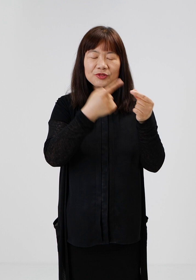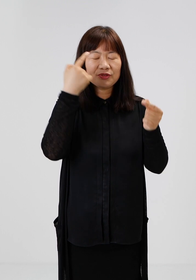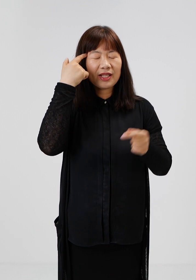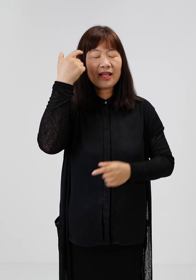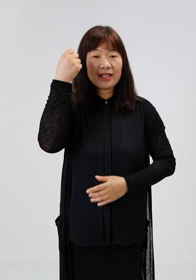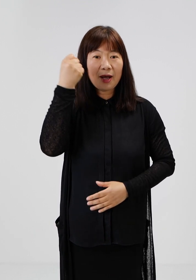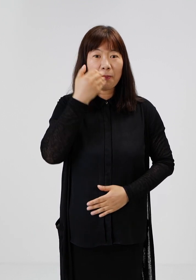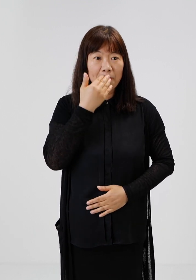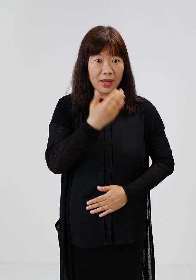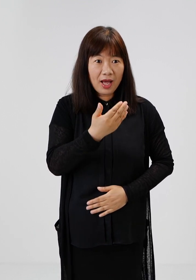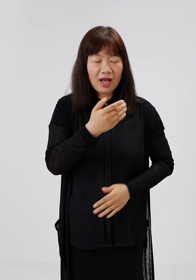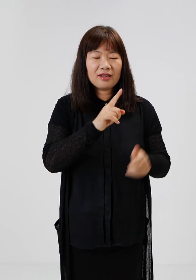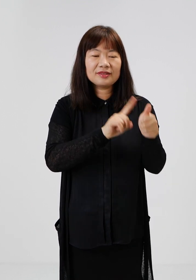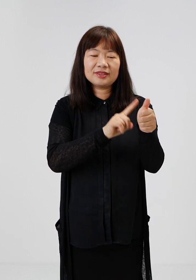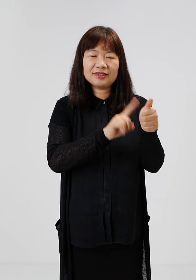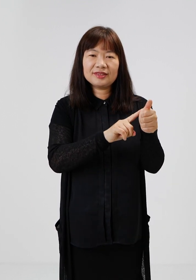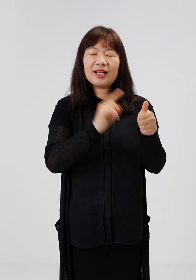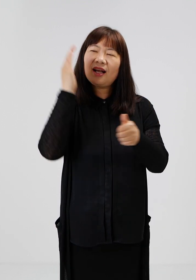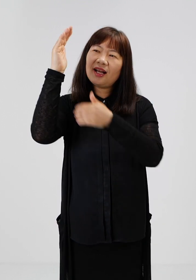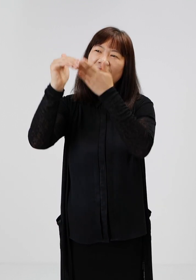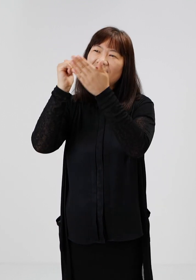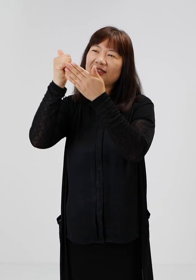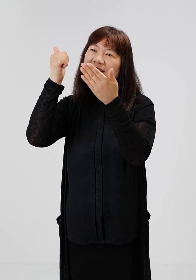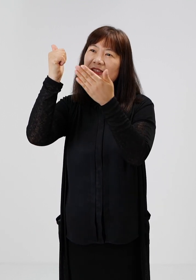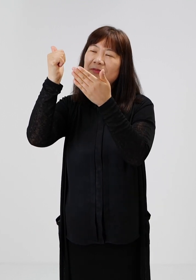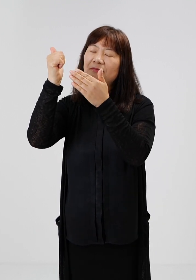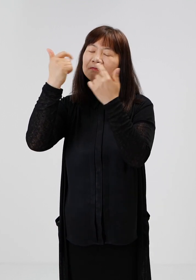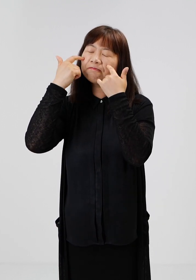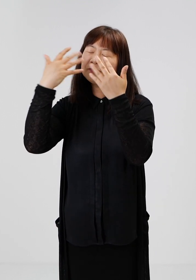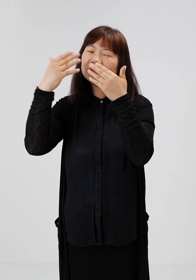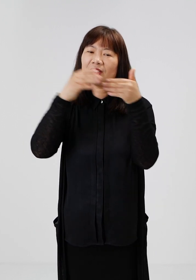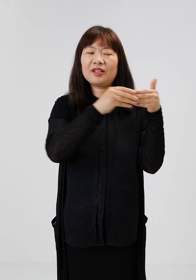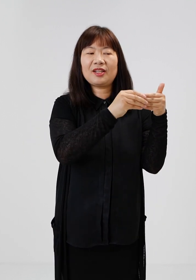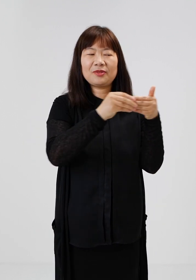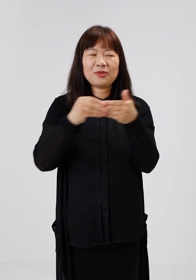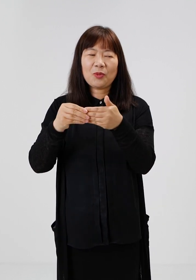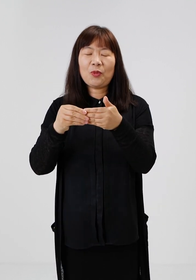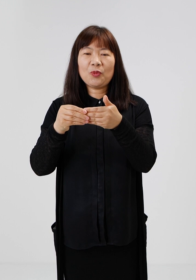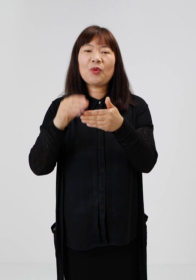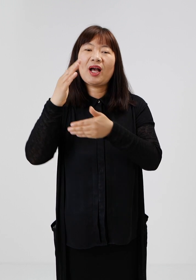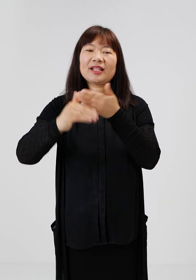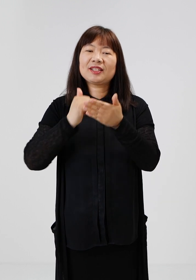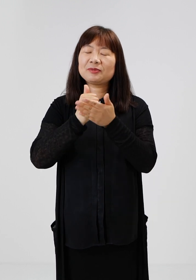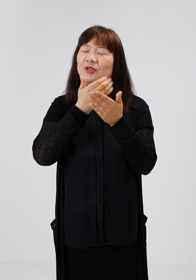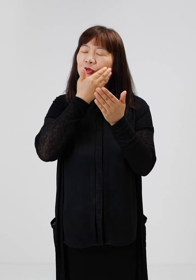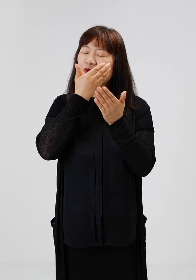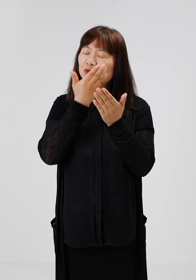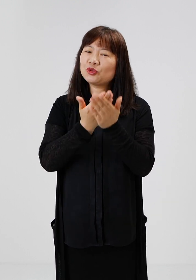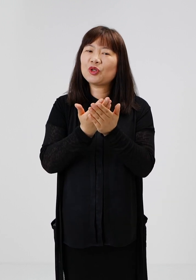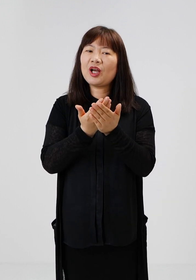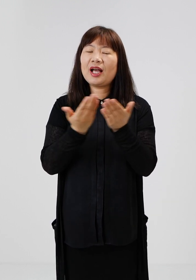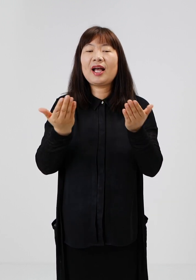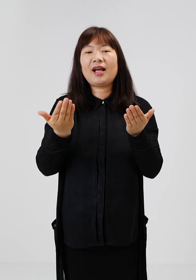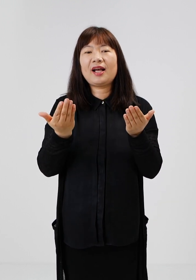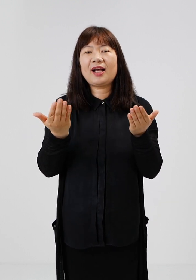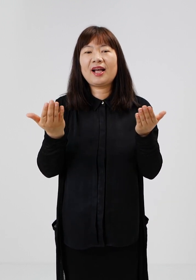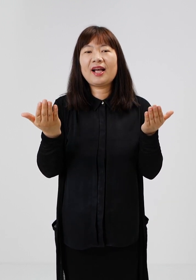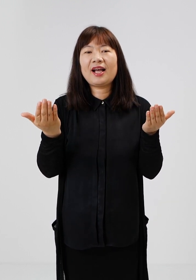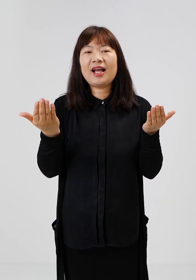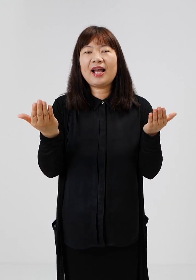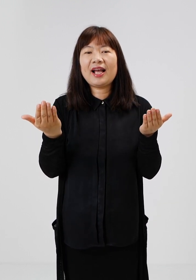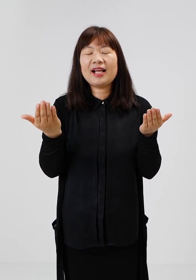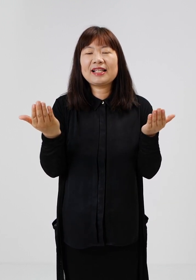그분은 틀림없이 하나님께서 귀하게 붙들어 쓰는 하나님의 신실한 도구가 될 것을